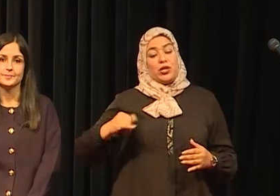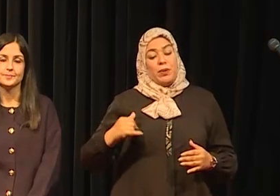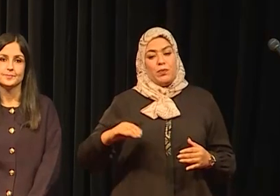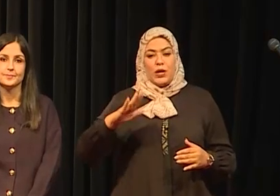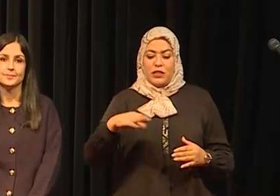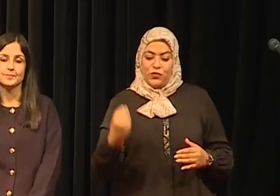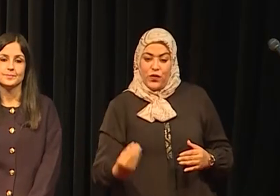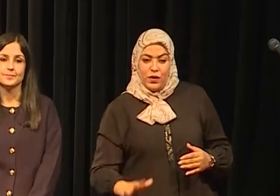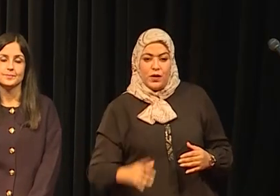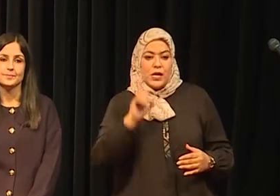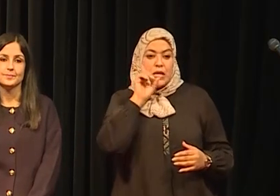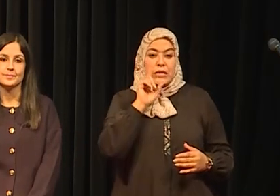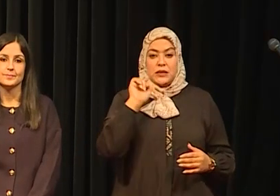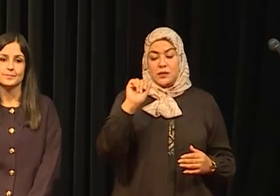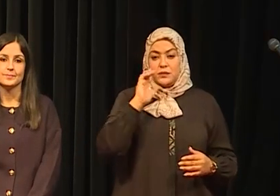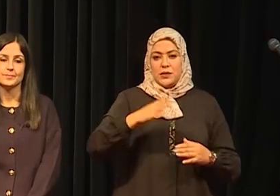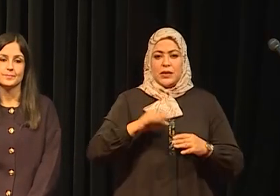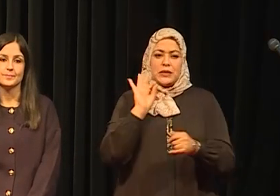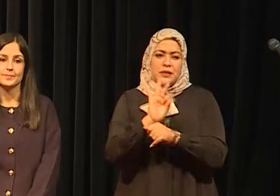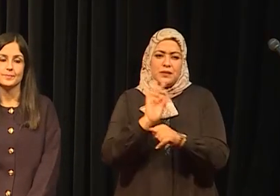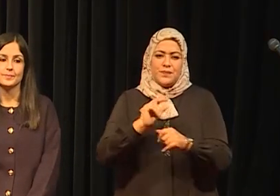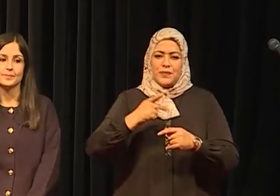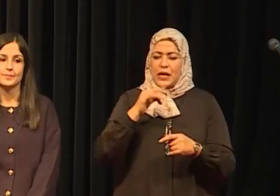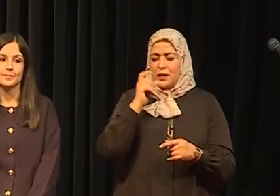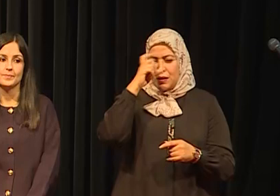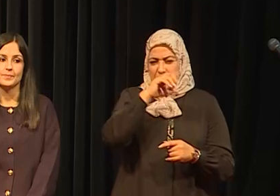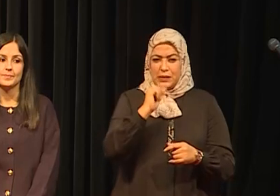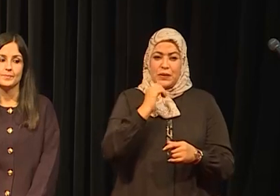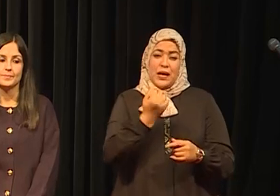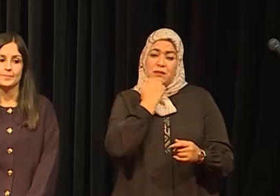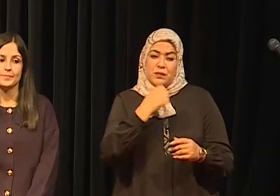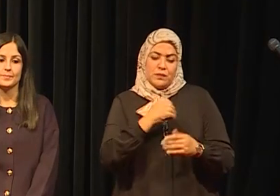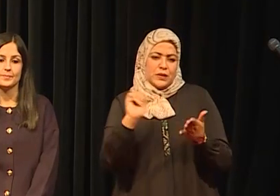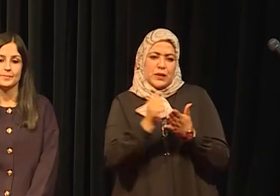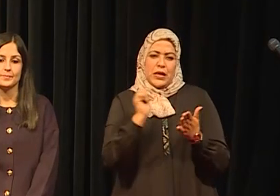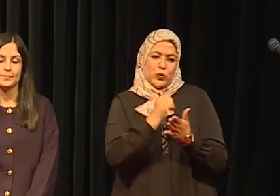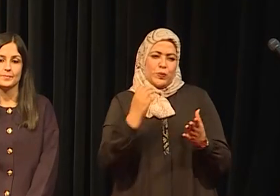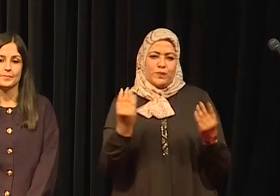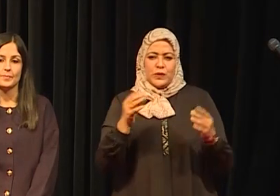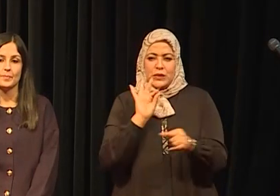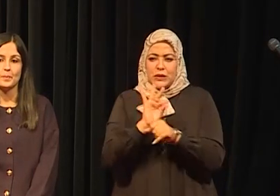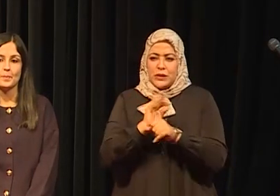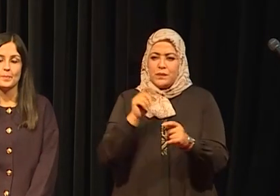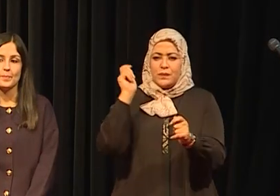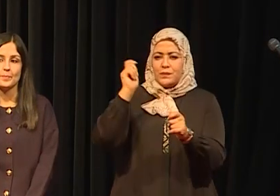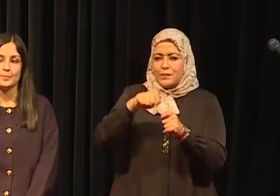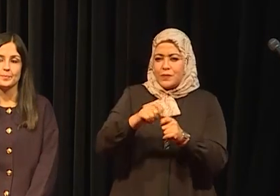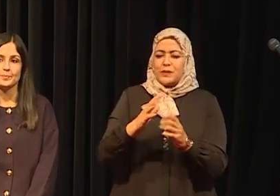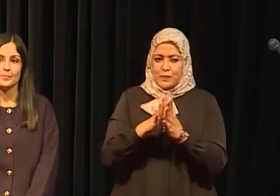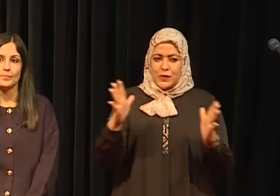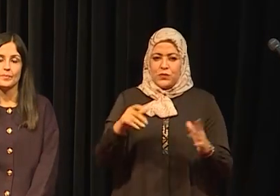وكذلك النساء، وتحسيس أكبر قدر من العموم بمخاطر المجتمع الرقمي وتداعياته على المجتمع